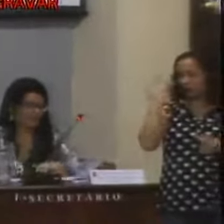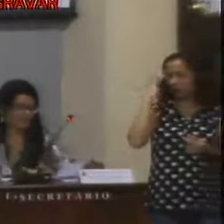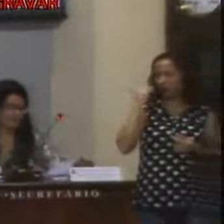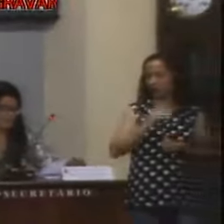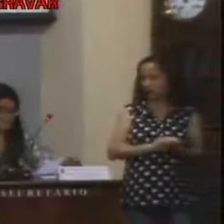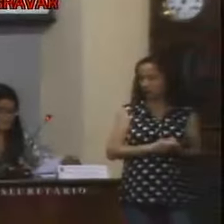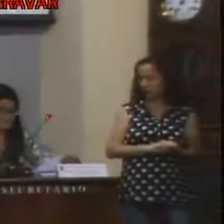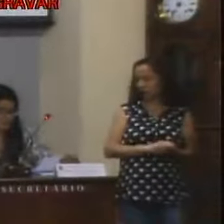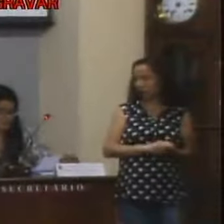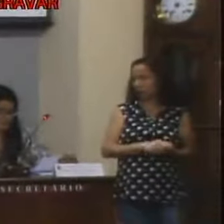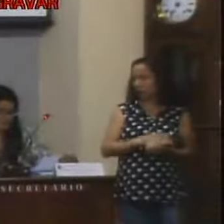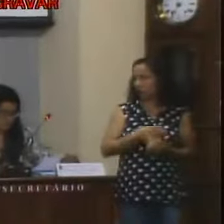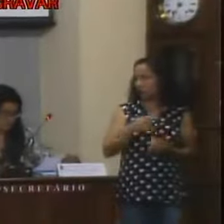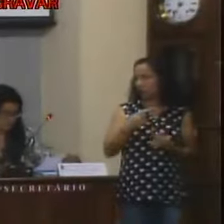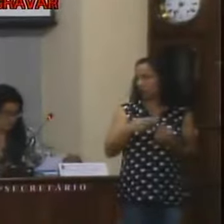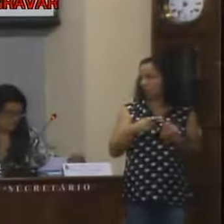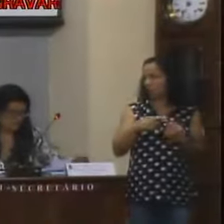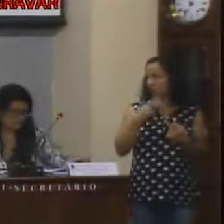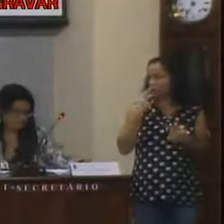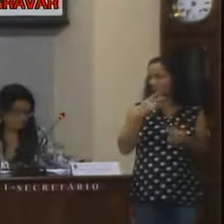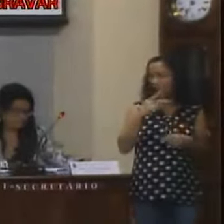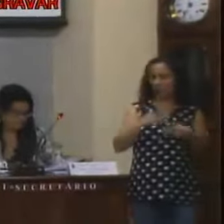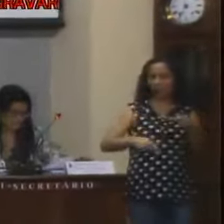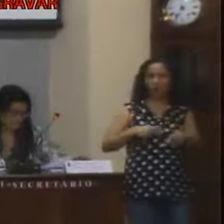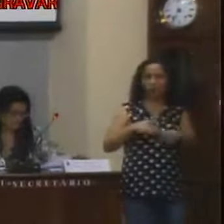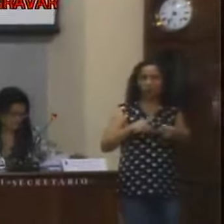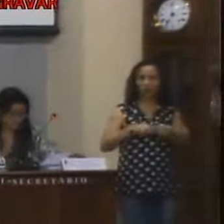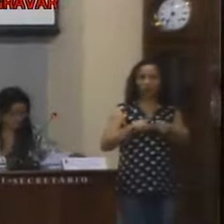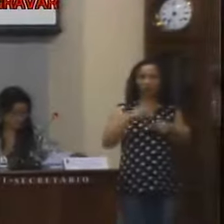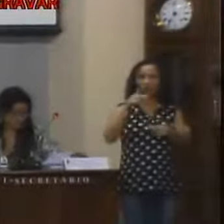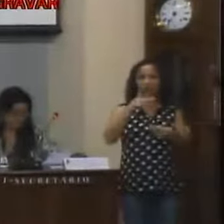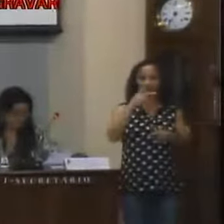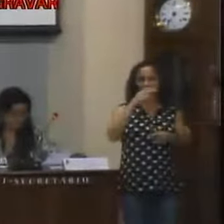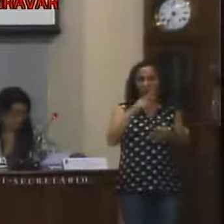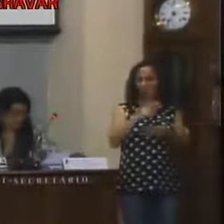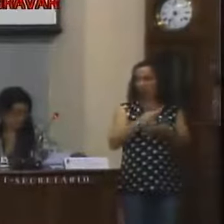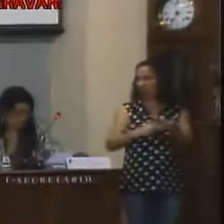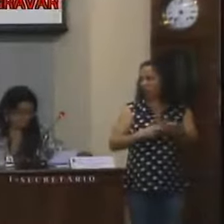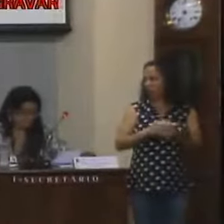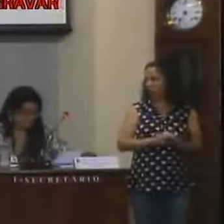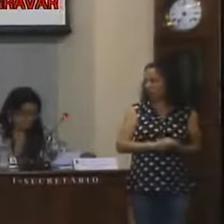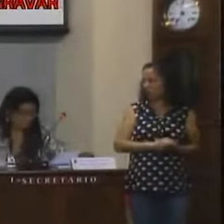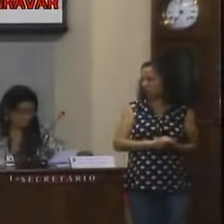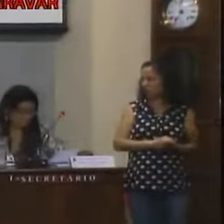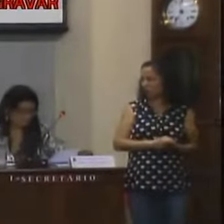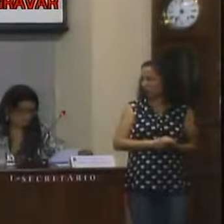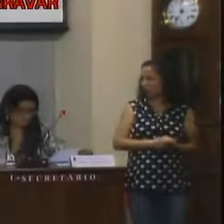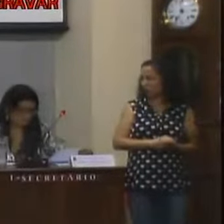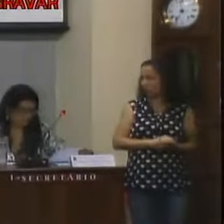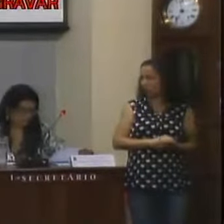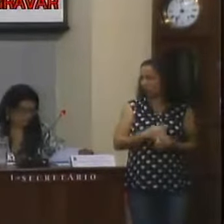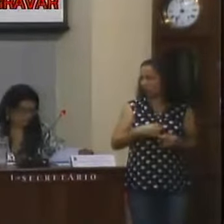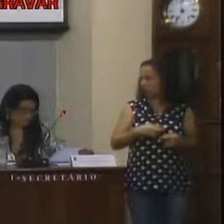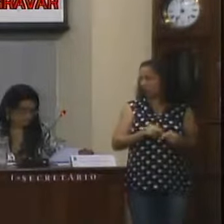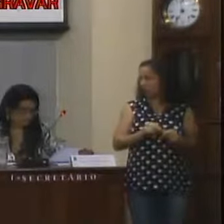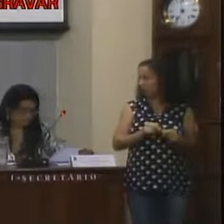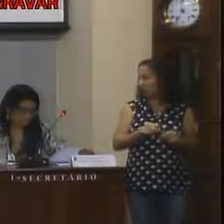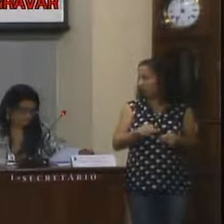A gente tem um patrão, que o primeiro nosso patrão é o povo e o segundo nosso patrão é o regimento. Então, vamos tentar cumprir o nosso regimento.